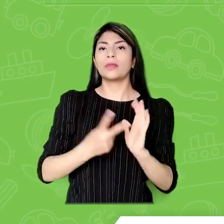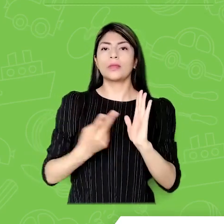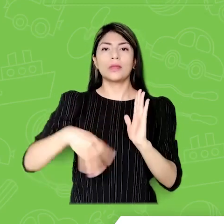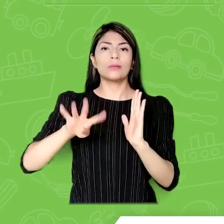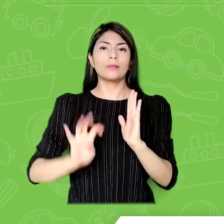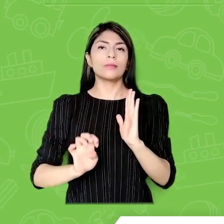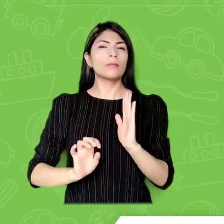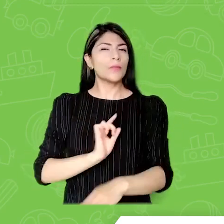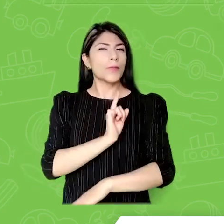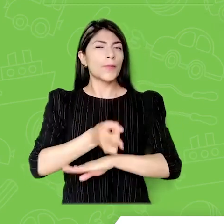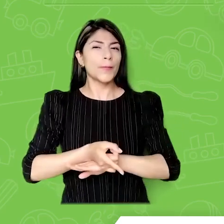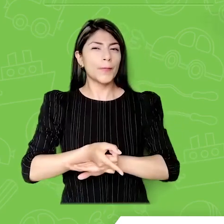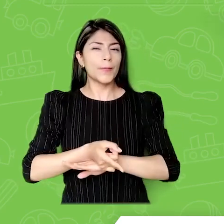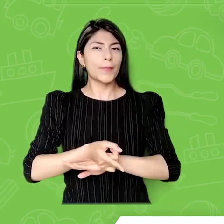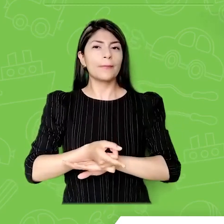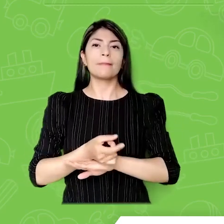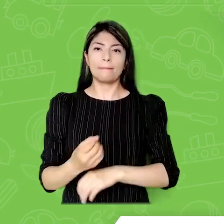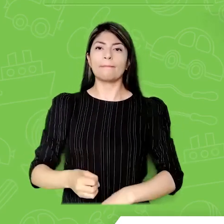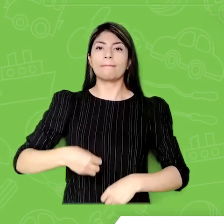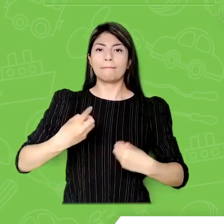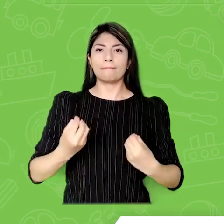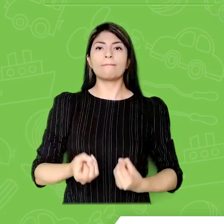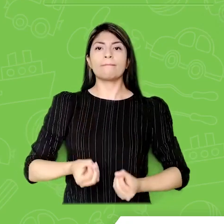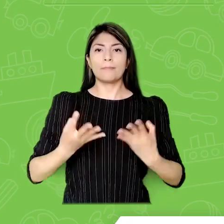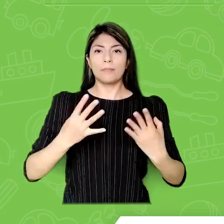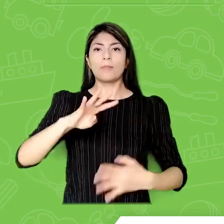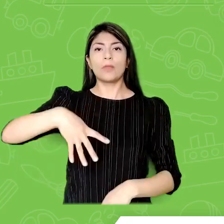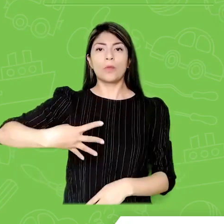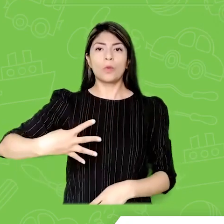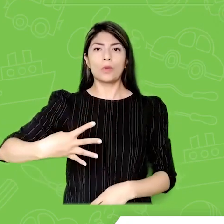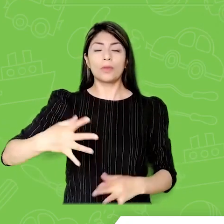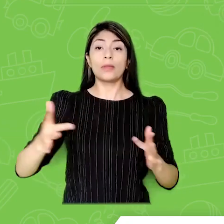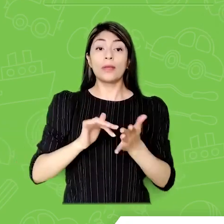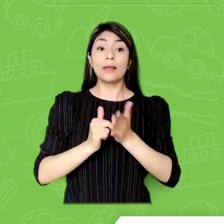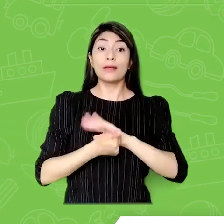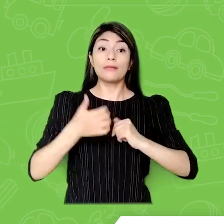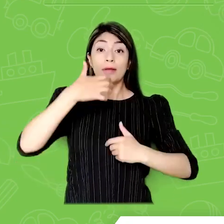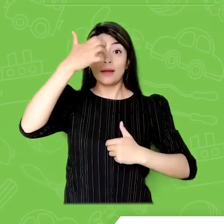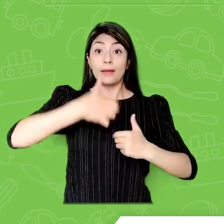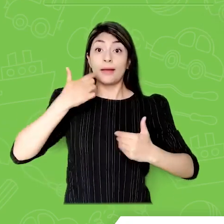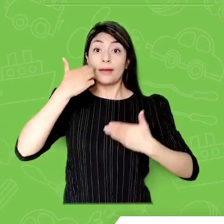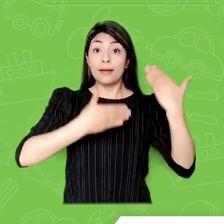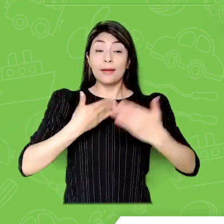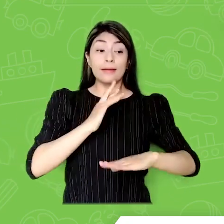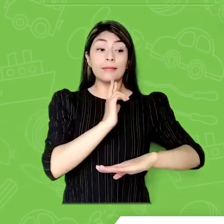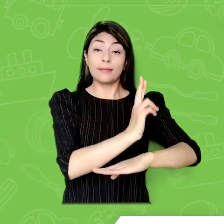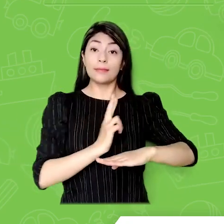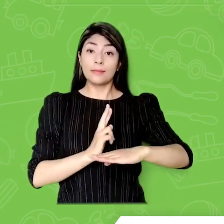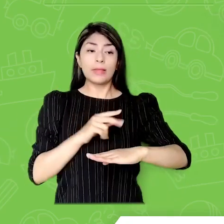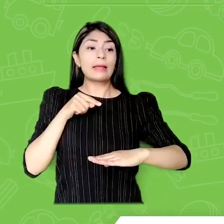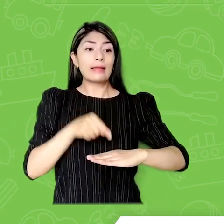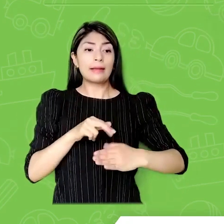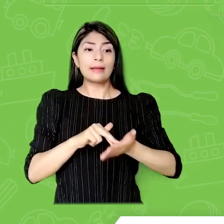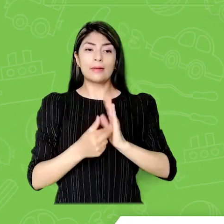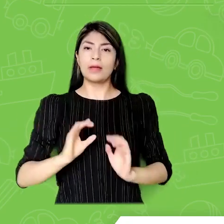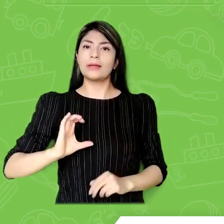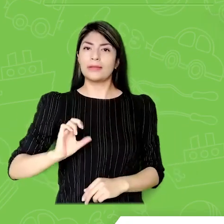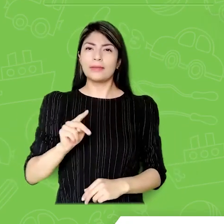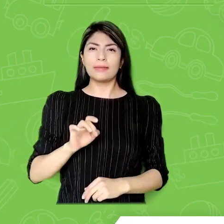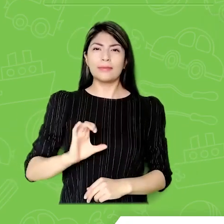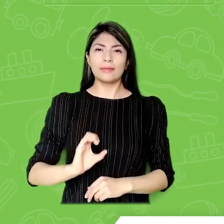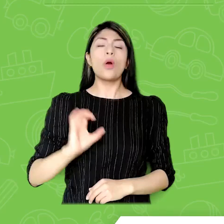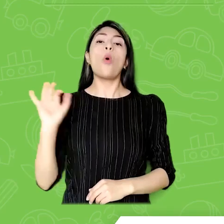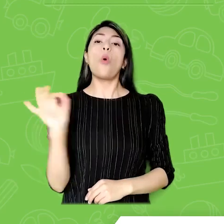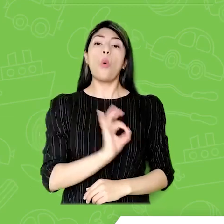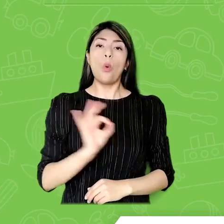ordena que 4. Con los resultados de las pruebas la Comisión Nacional del Servicio Civil o la entidad contratada,